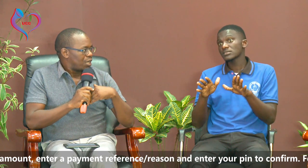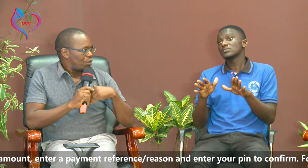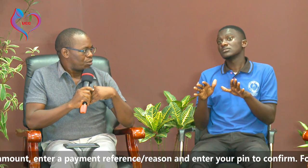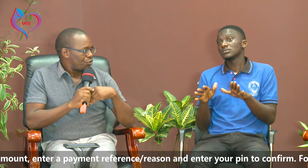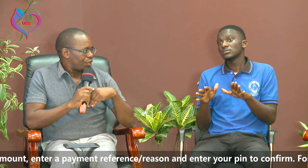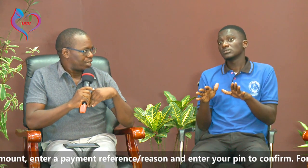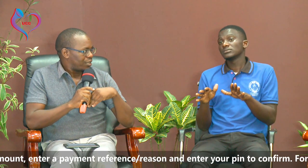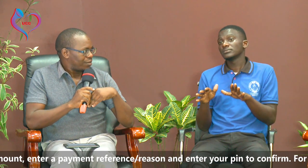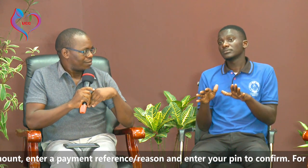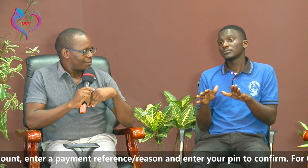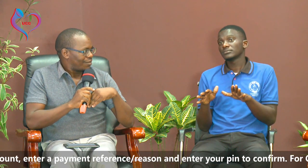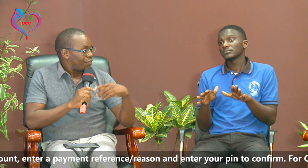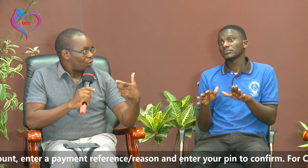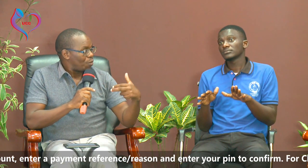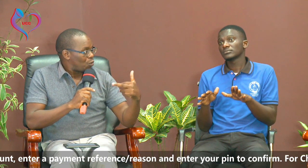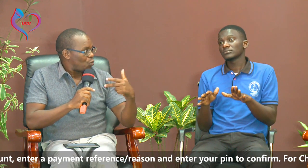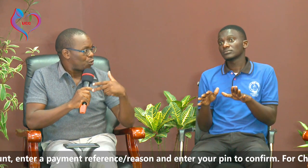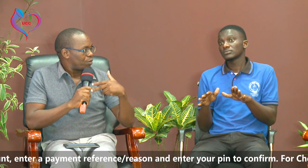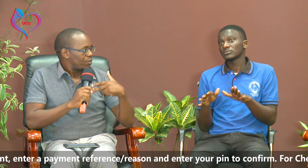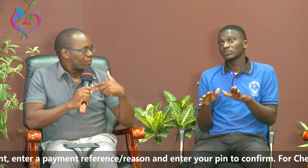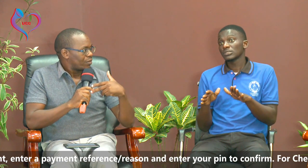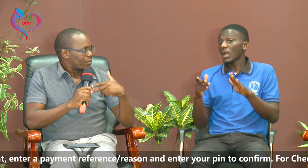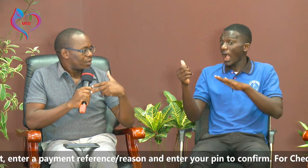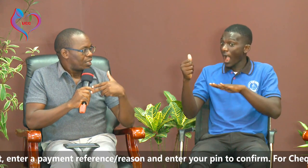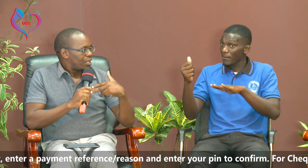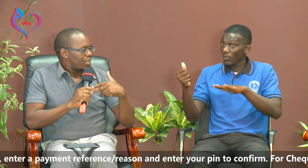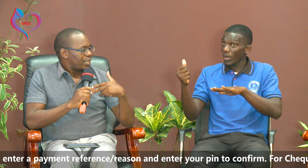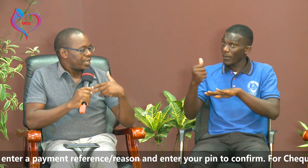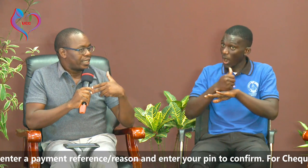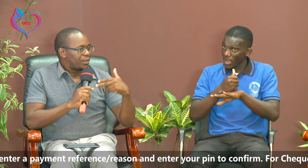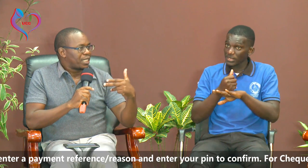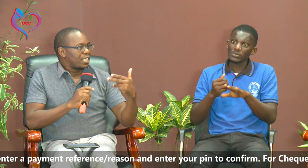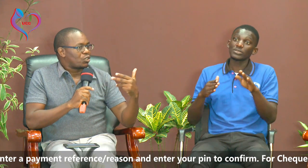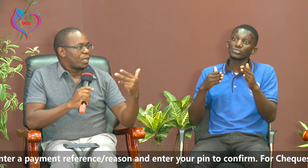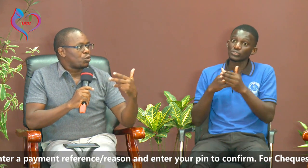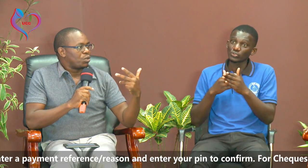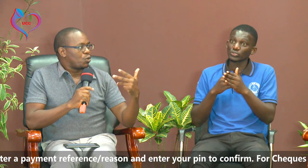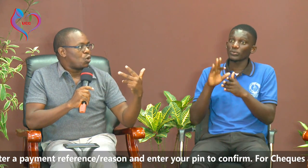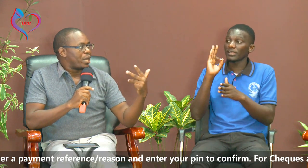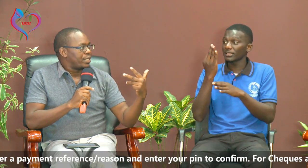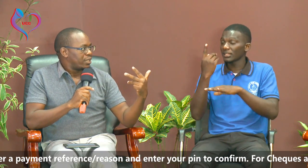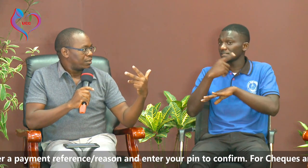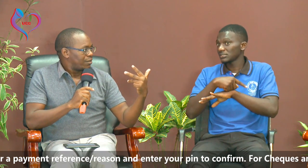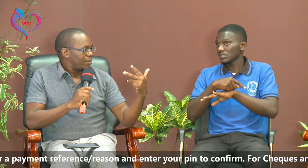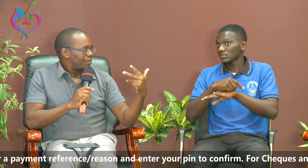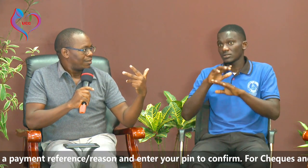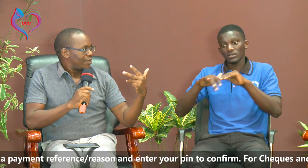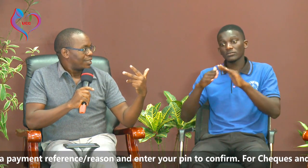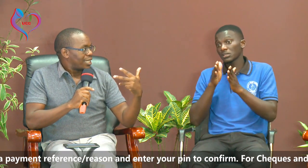olusalako contract. Yafe koma kuoro. Wewao. Echibi teri ya tebatubuli ya luko madi. Teri ya lumanyi. Teri